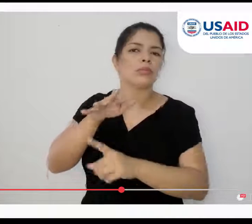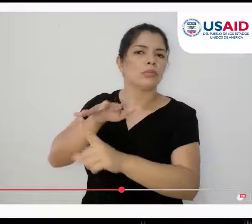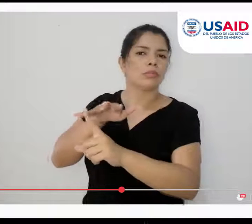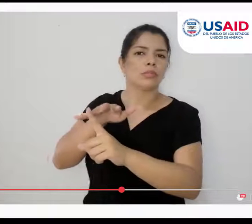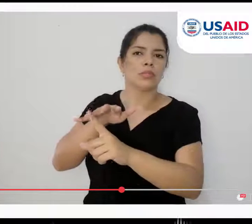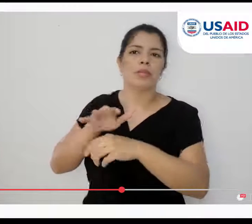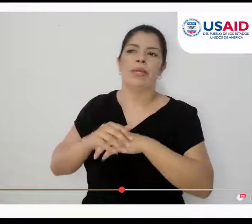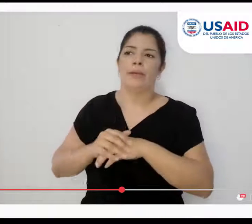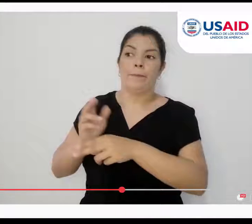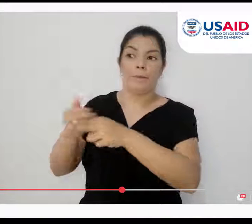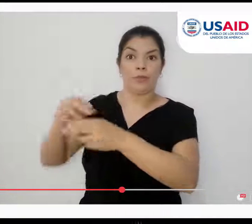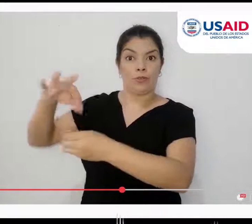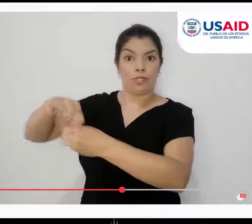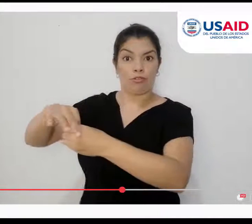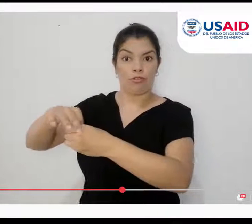el semestre